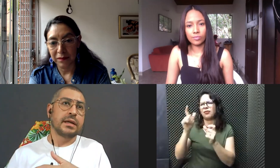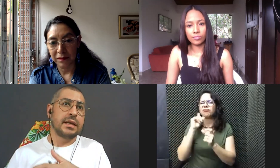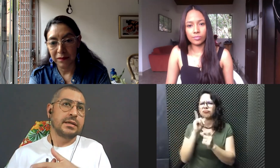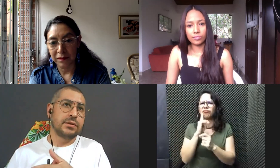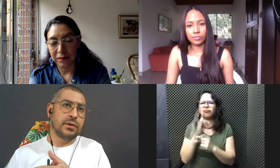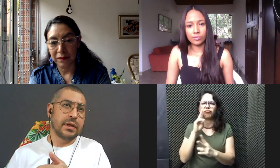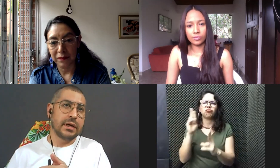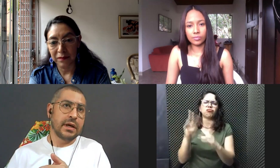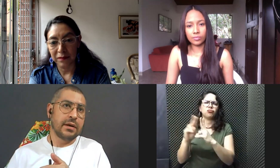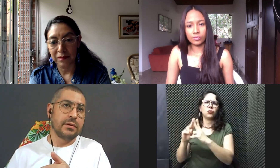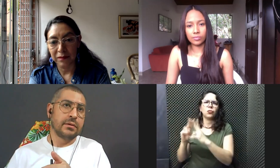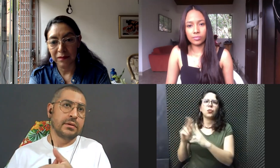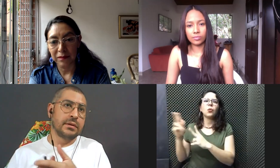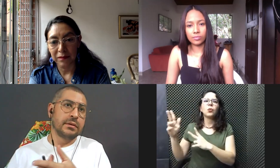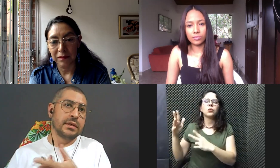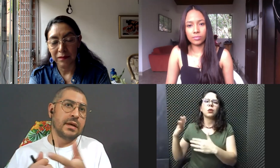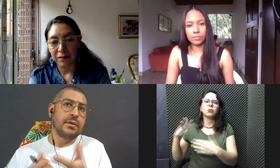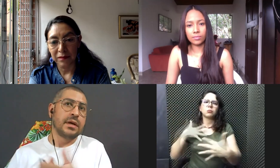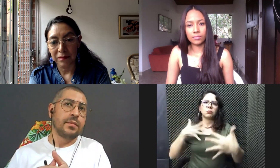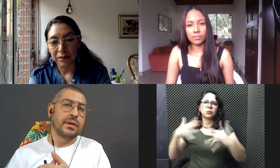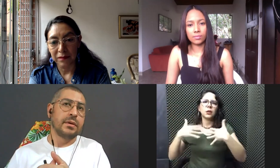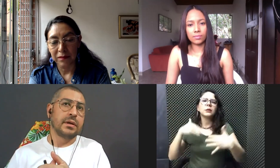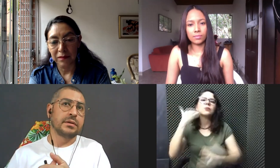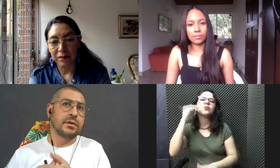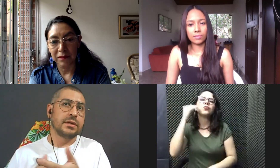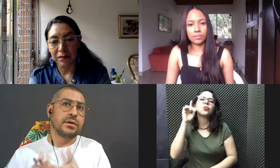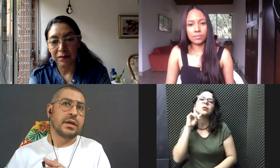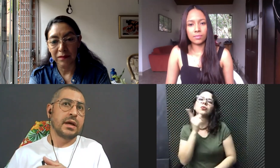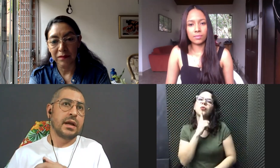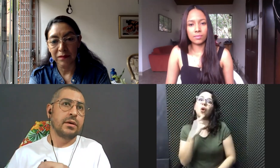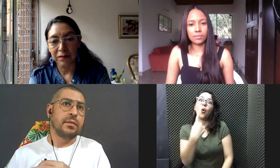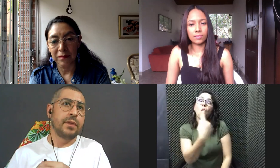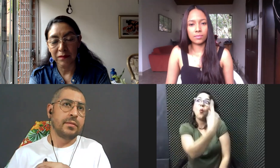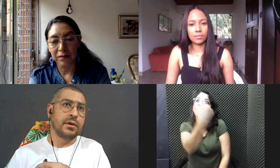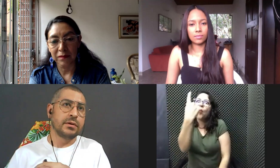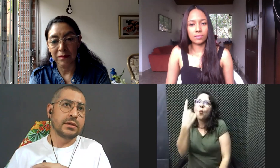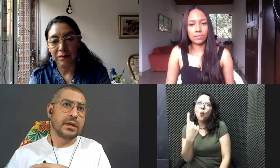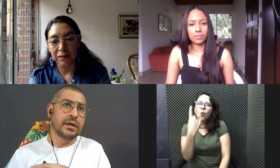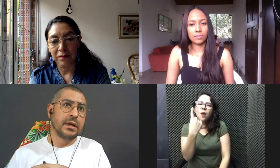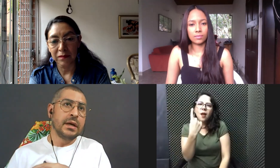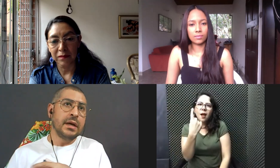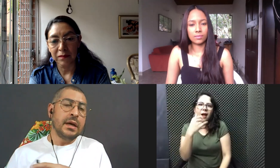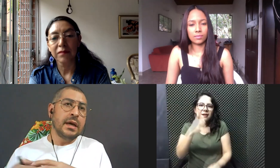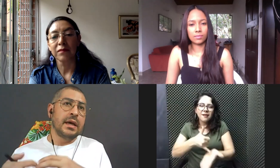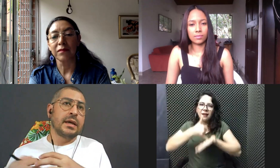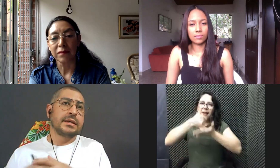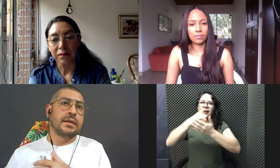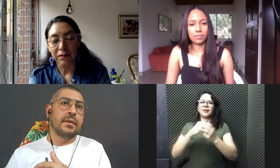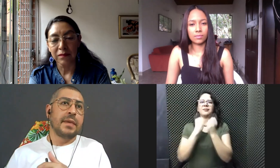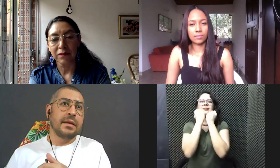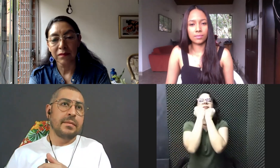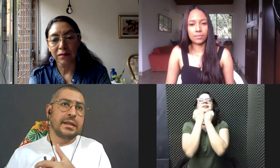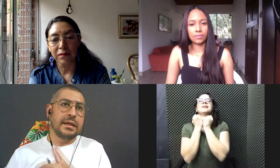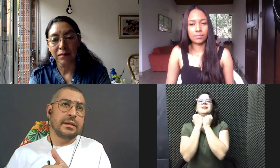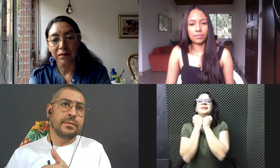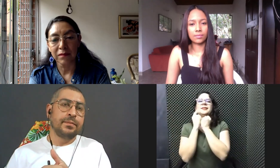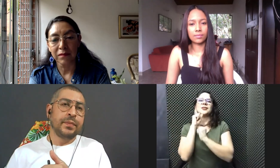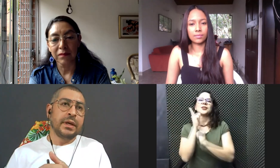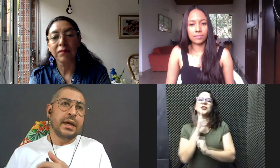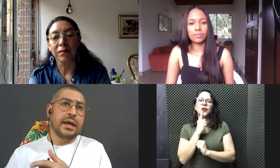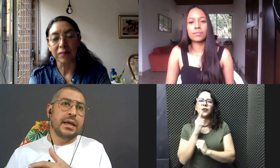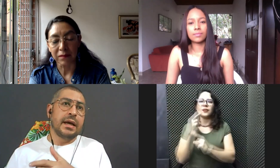una actriz sorda que ganó, es la única persona sorda que ha ganado el premio Oscar, que se llama Marie